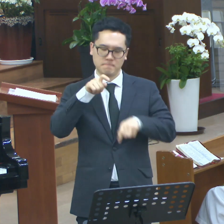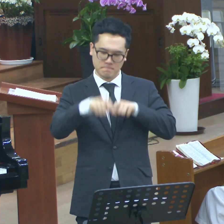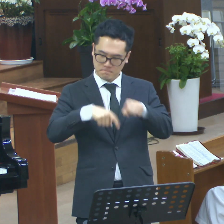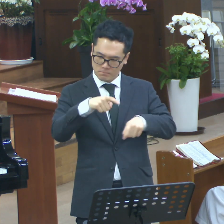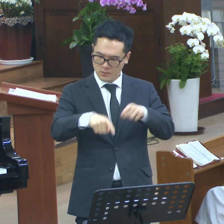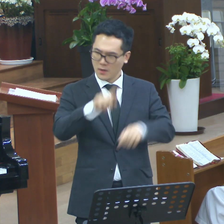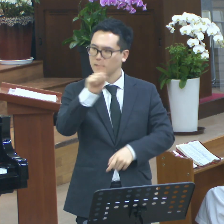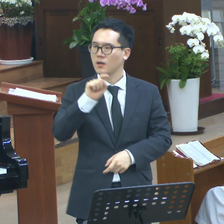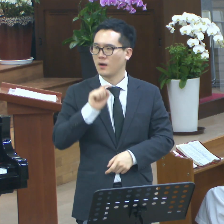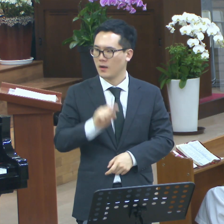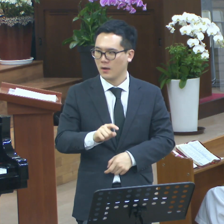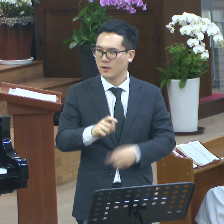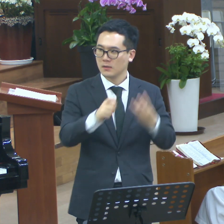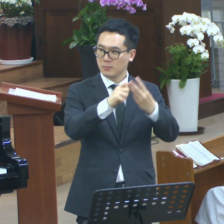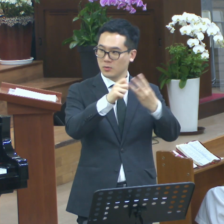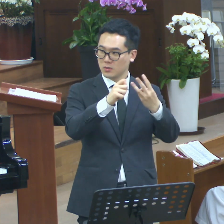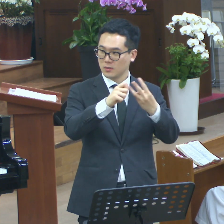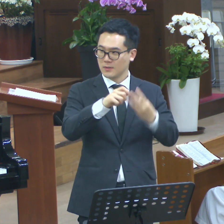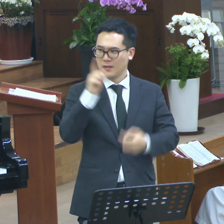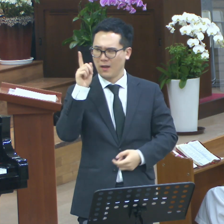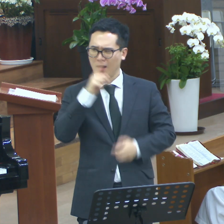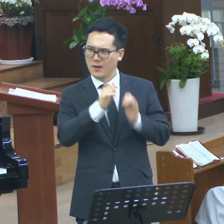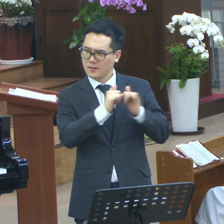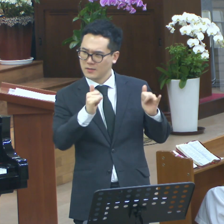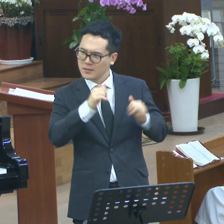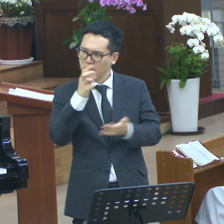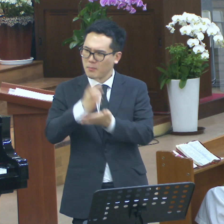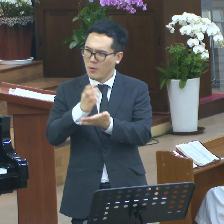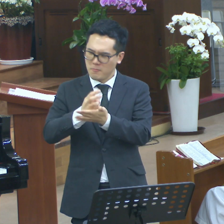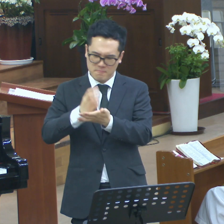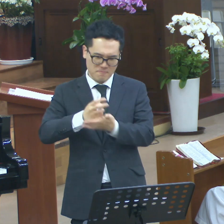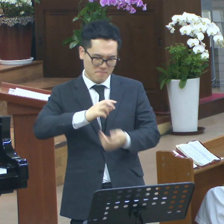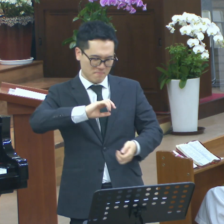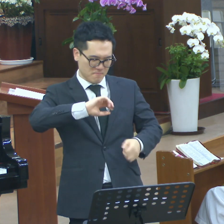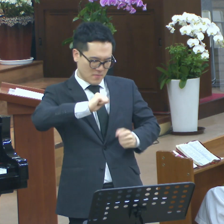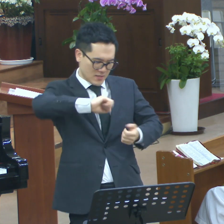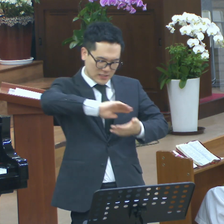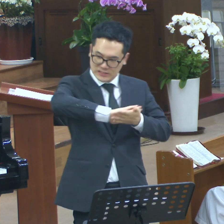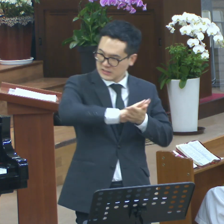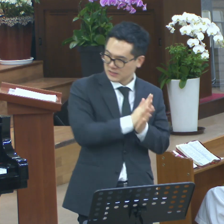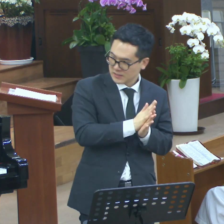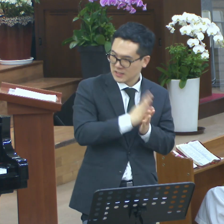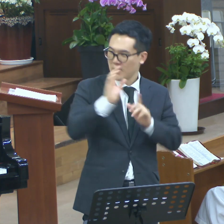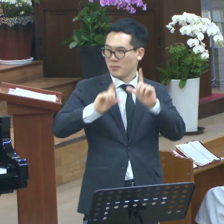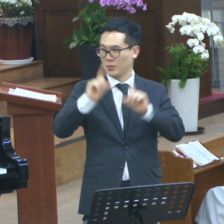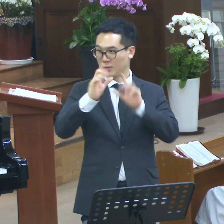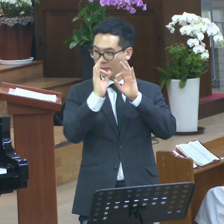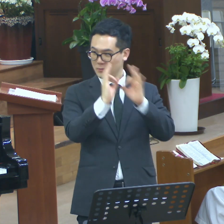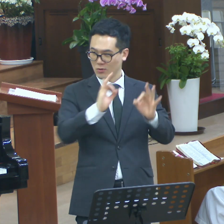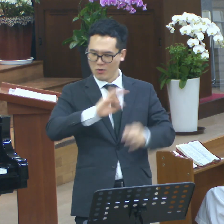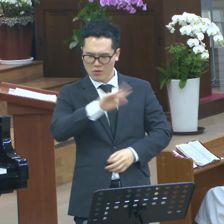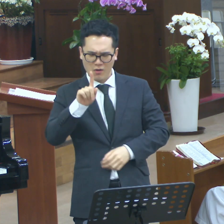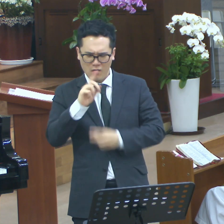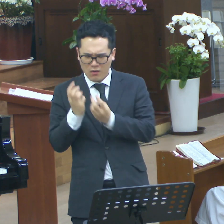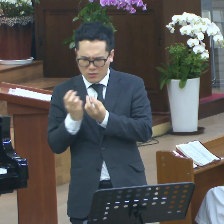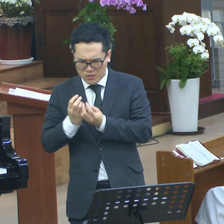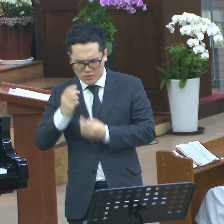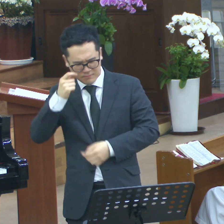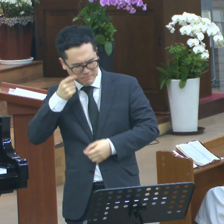보면서 우리는 어떤 슬픔을 느껴야 하는가? 그리고 우리 본성 안에 있는 패역함이 하나님 말씀의 중요한 부분을 자꾸